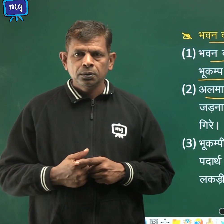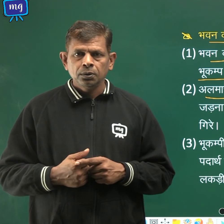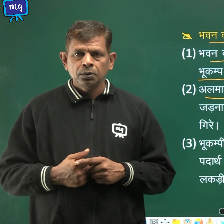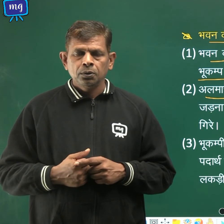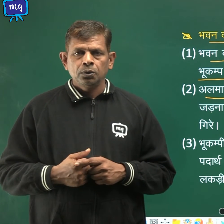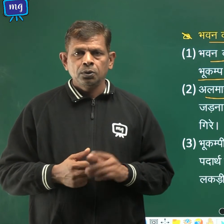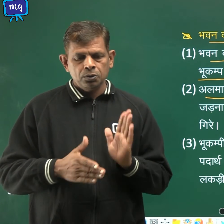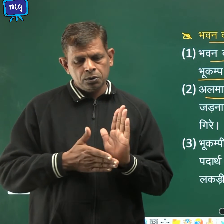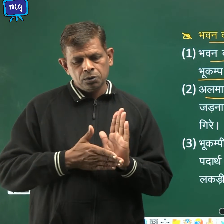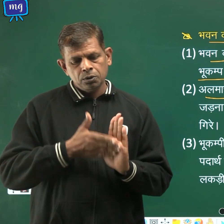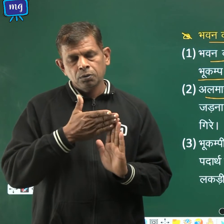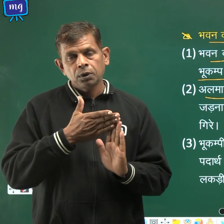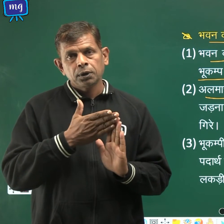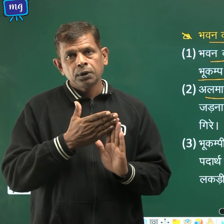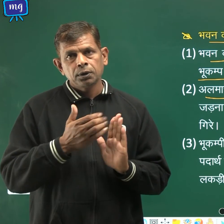दीवार के साथ